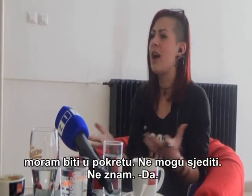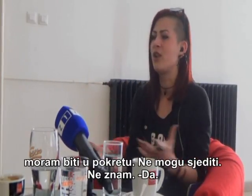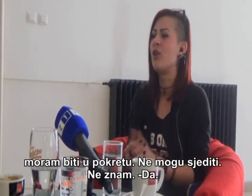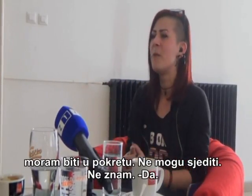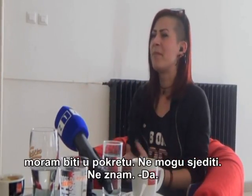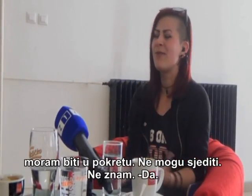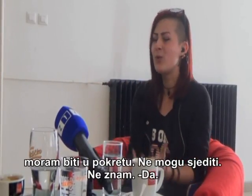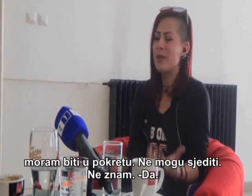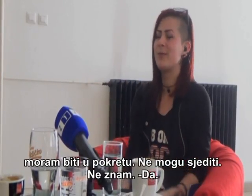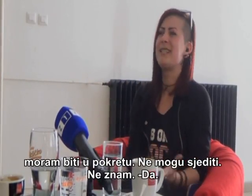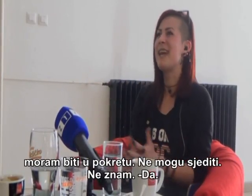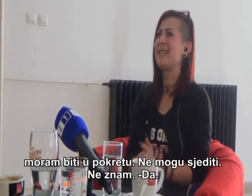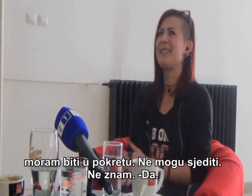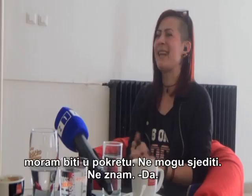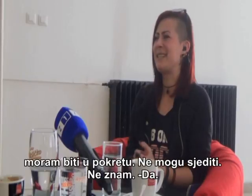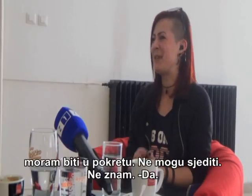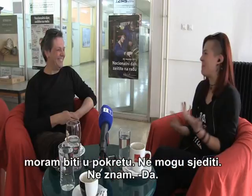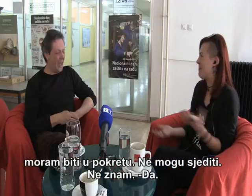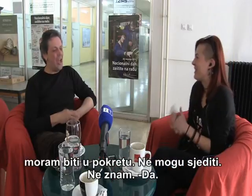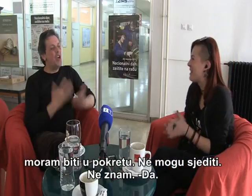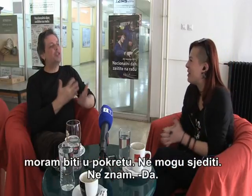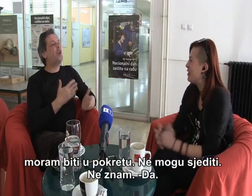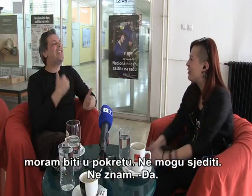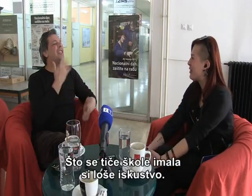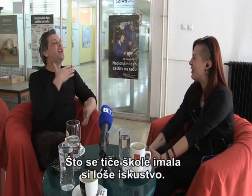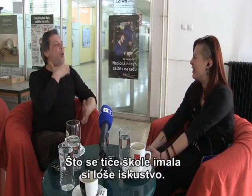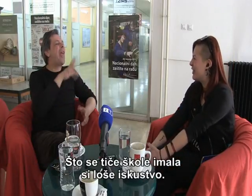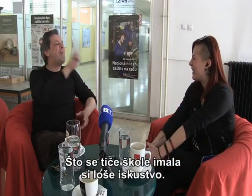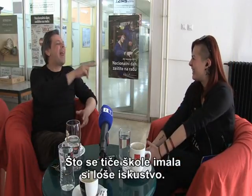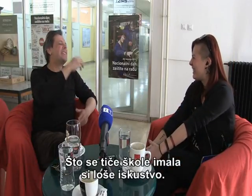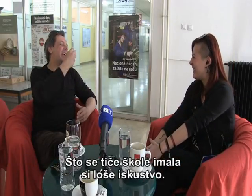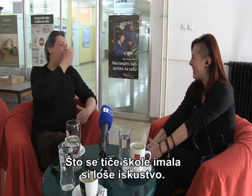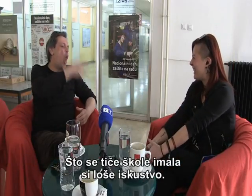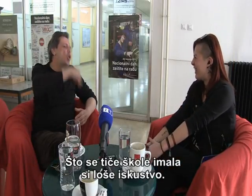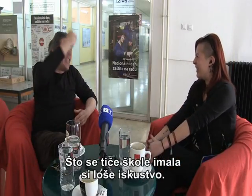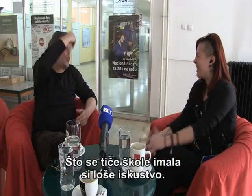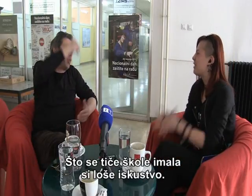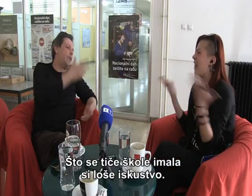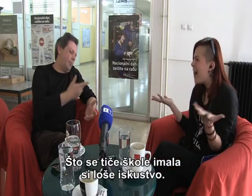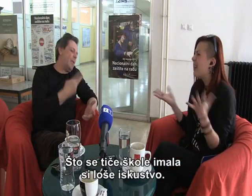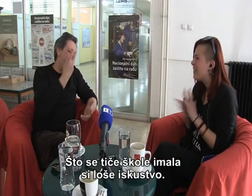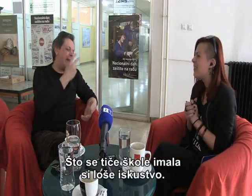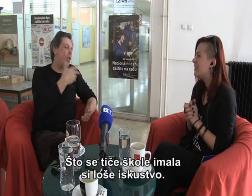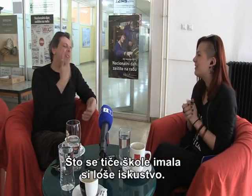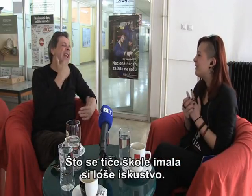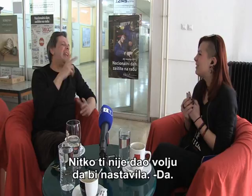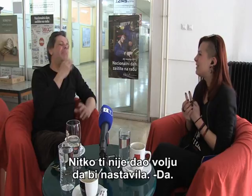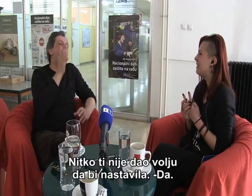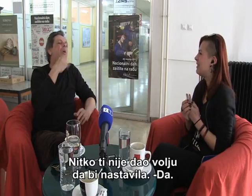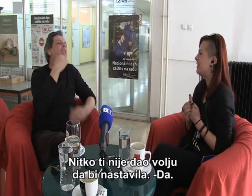stano. Ne mogu da me sjediti, ne znam. Da. Što se tiče škole, imala si loše iskustvo. Da. Naravno, niko ti